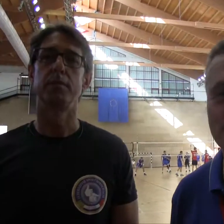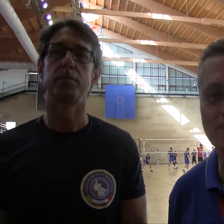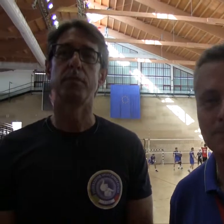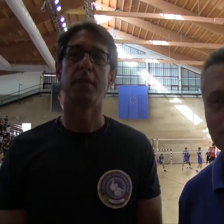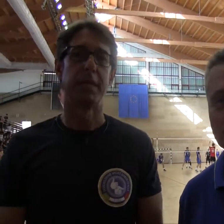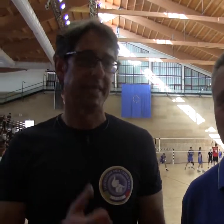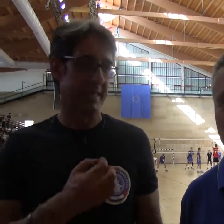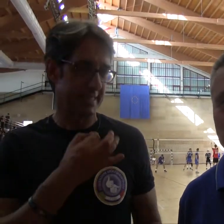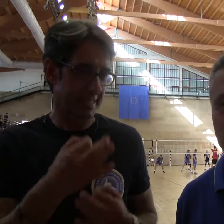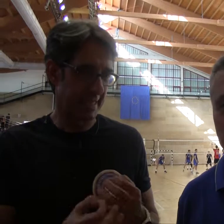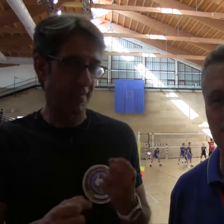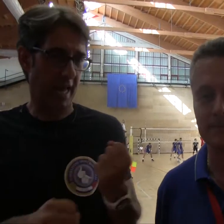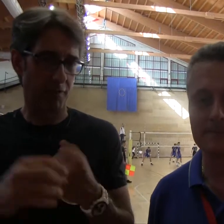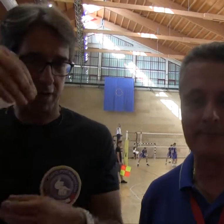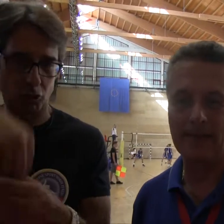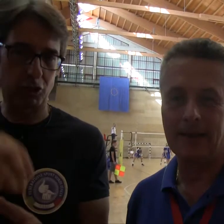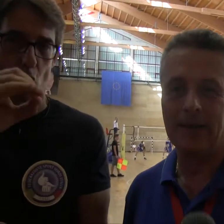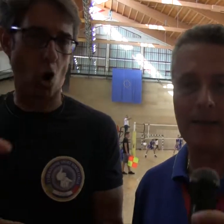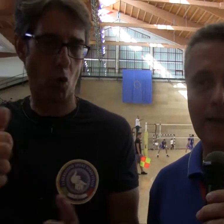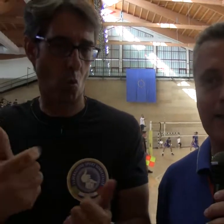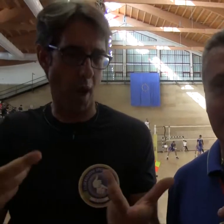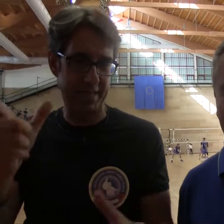Quindi quante persone hanno lavorato qui?